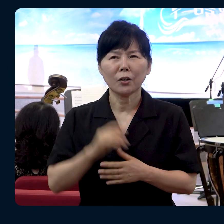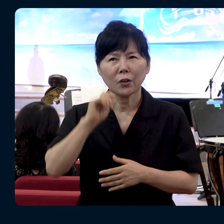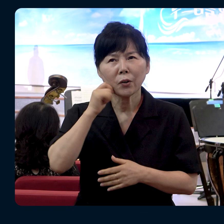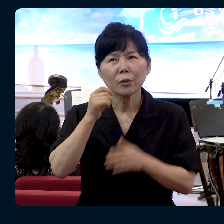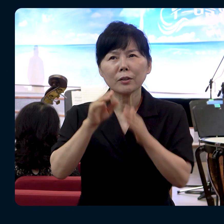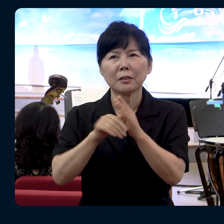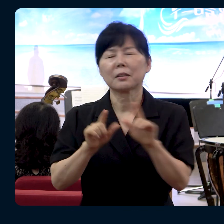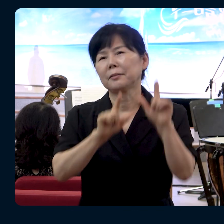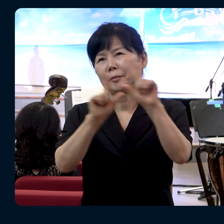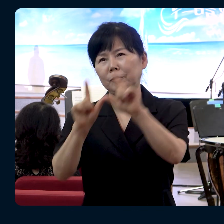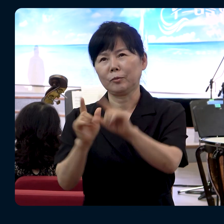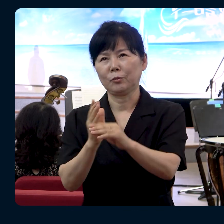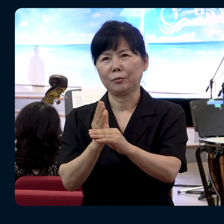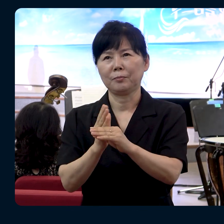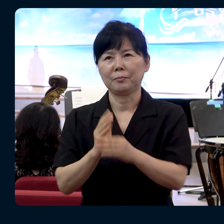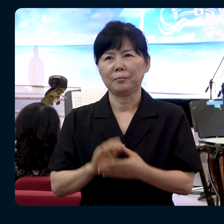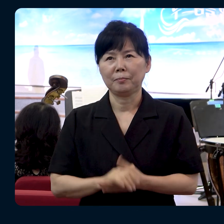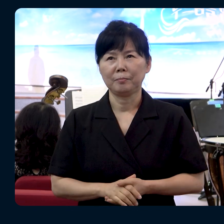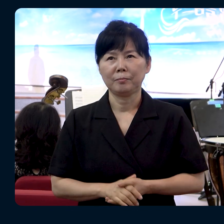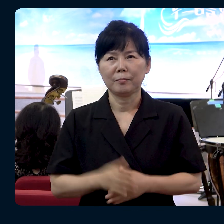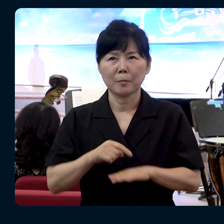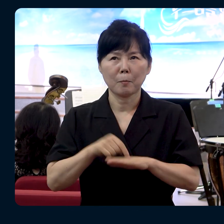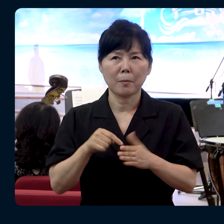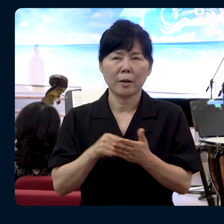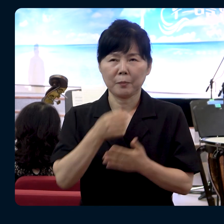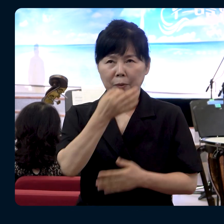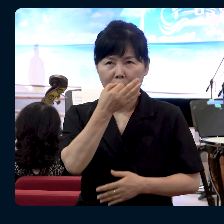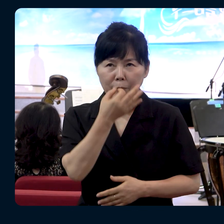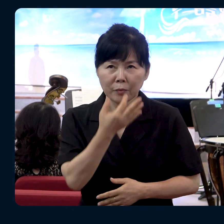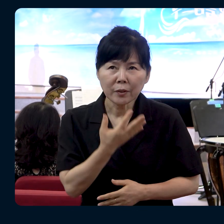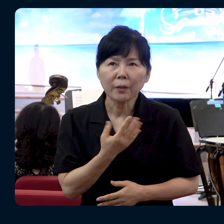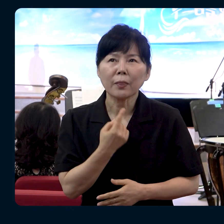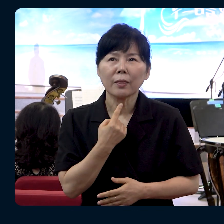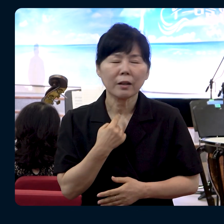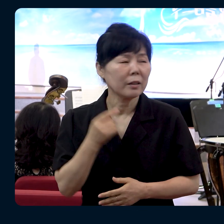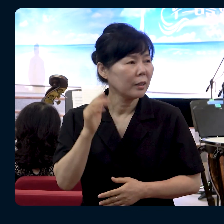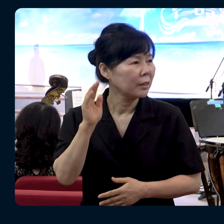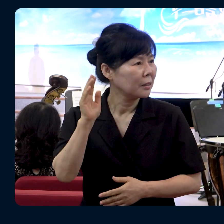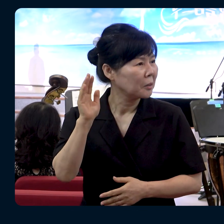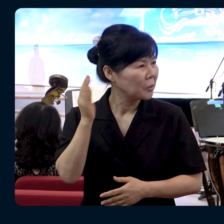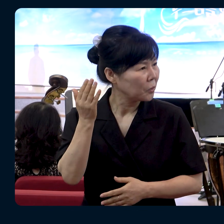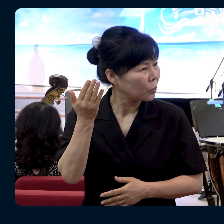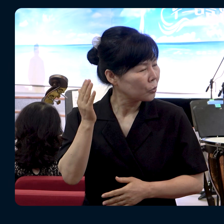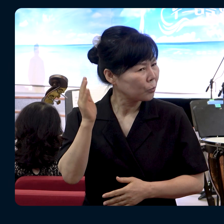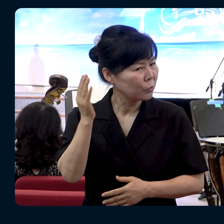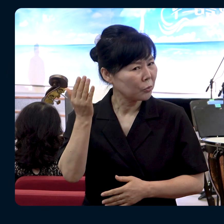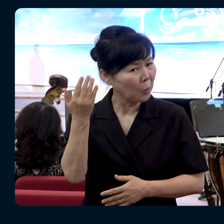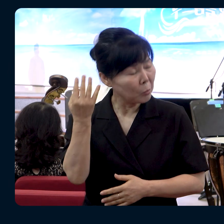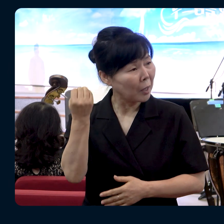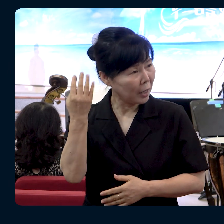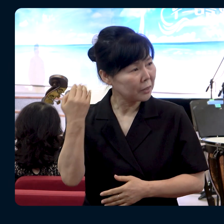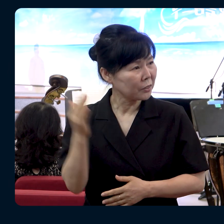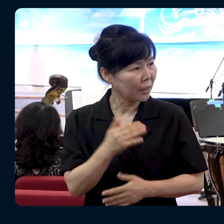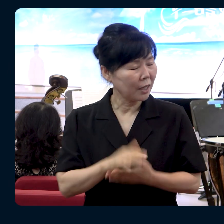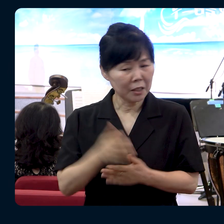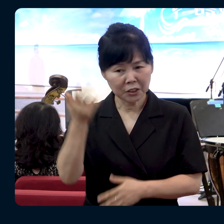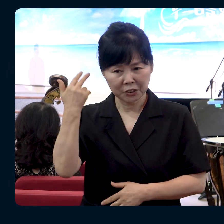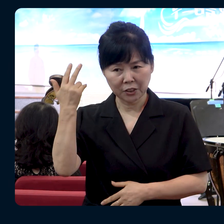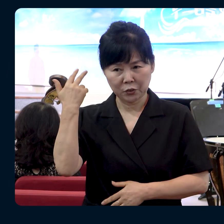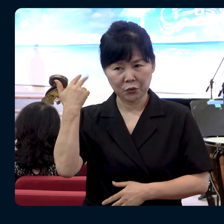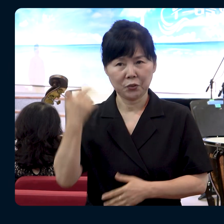있죠. 그래서 마음이 좀 힘들었던 요 최근 몇 주를 지나고 있었는데, 특히